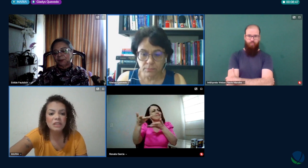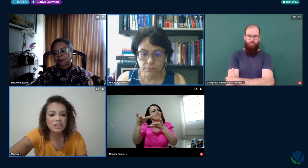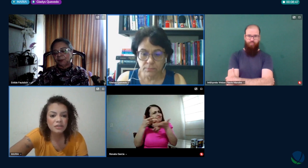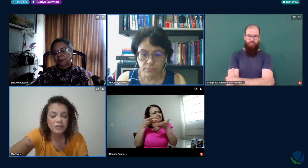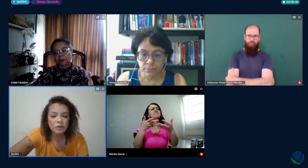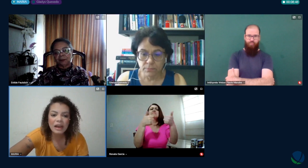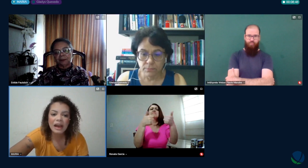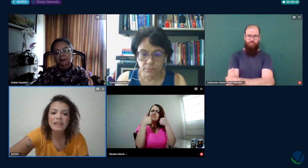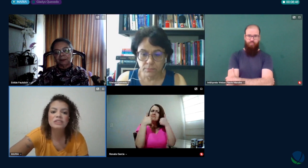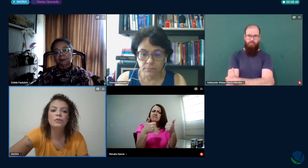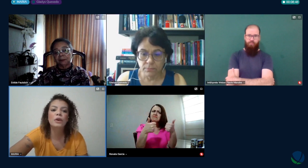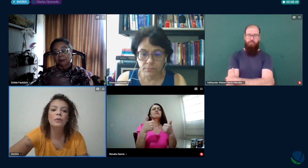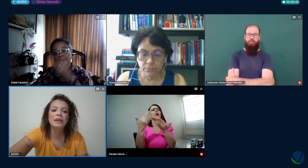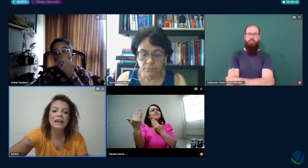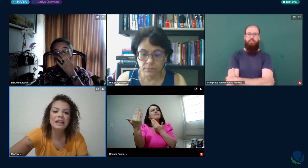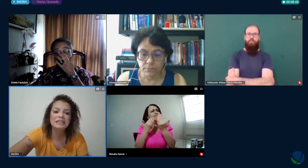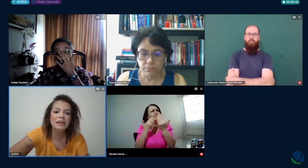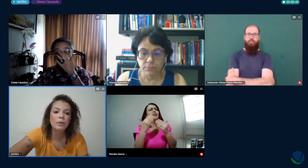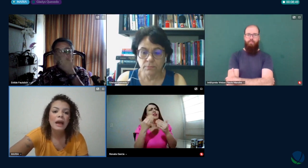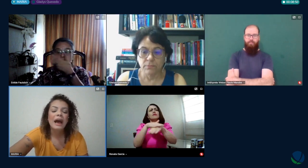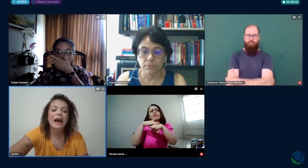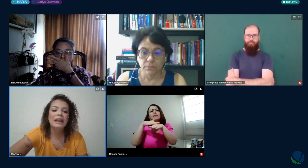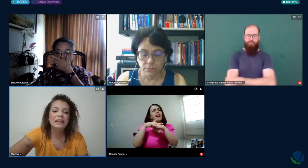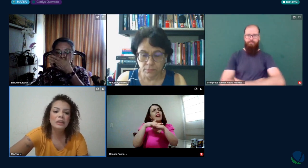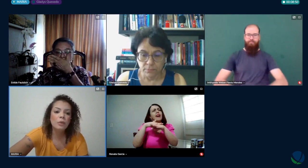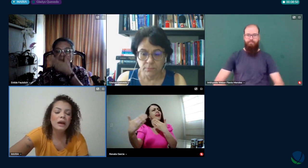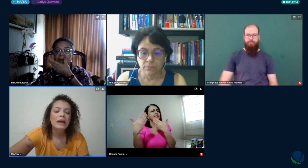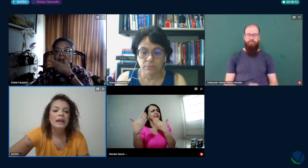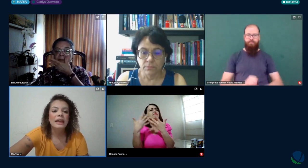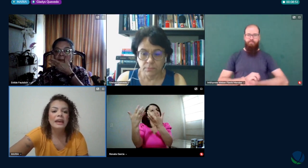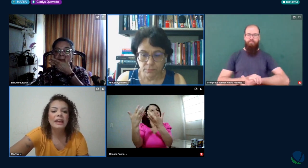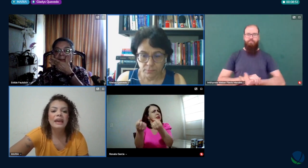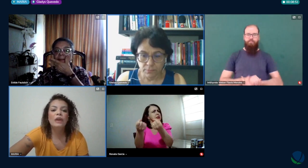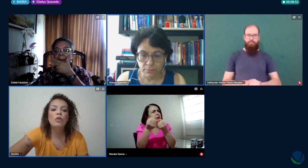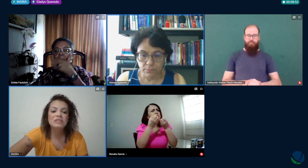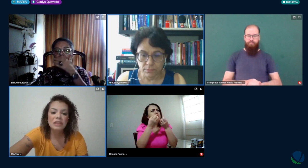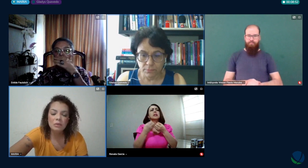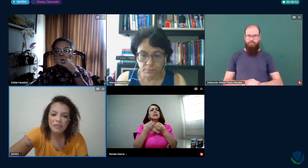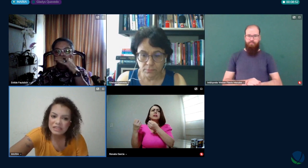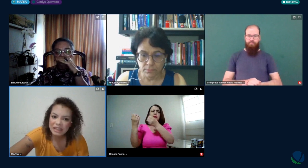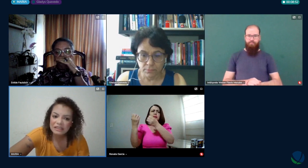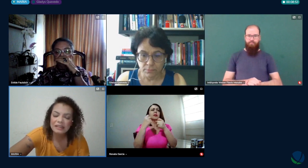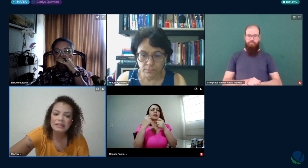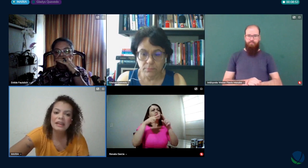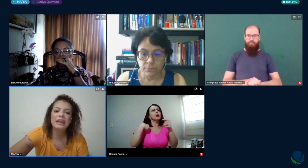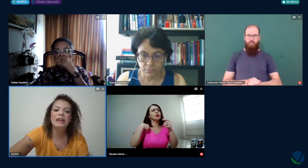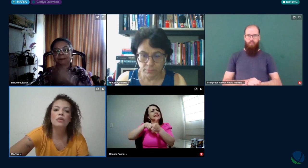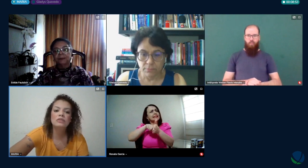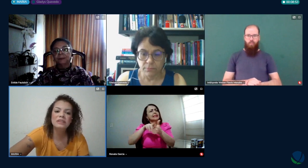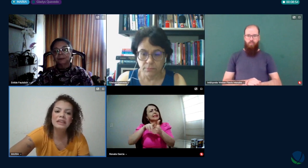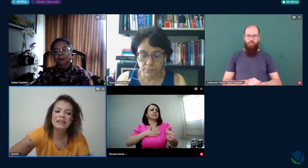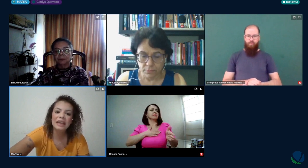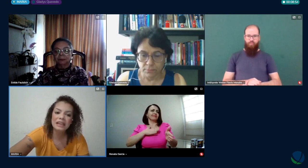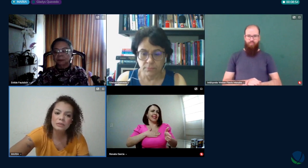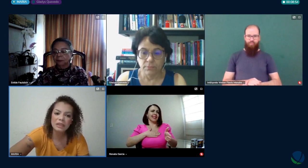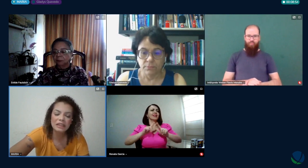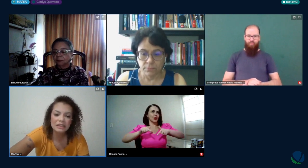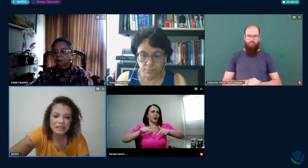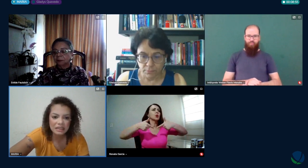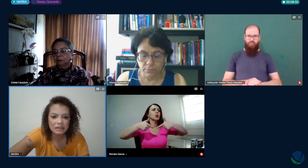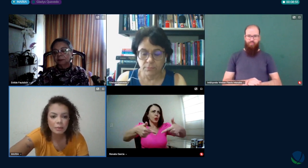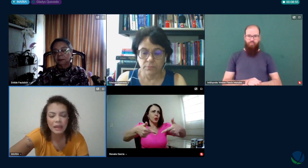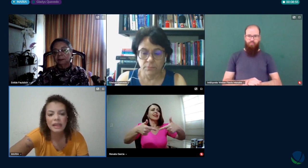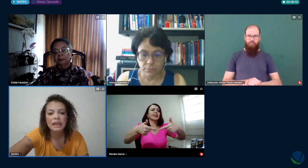Então, as minhas dificuldades foram em relação à língua. Eu consegui me fazer entender, eu consegui que eles